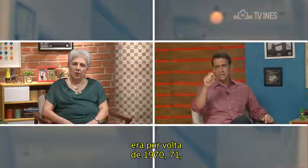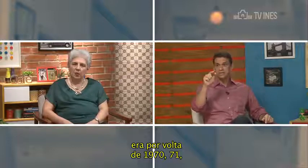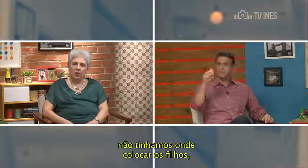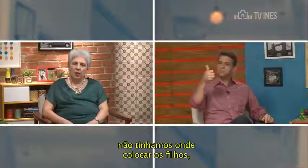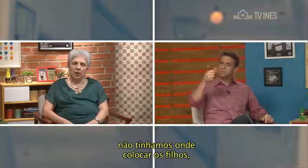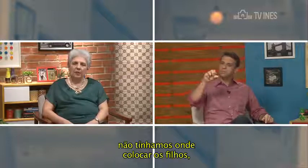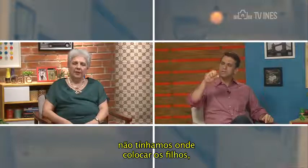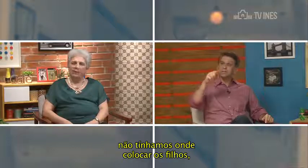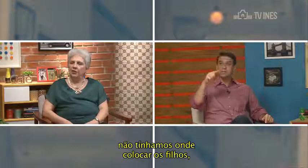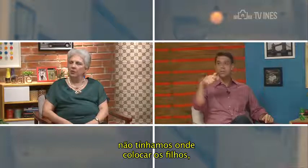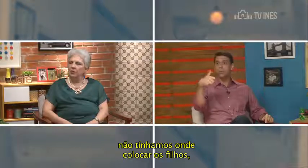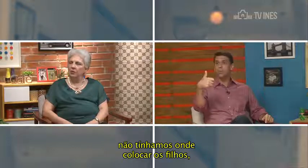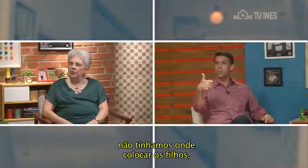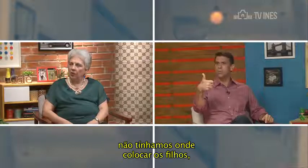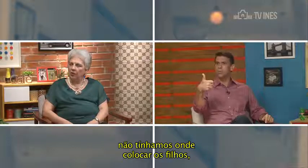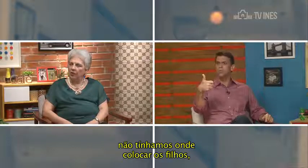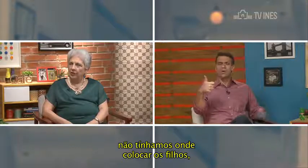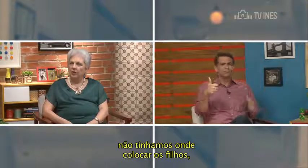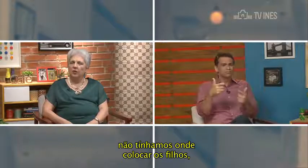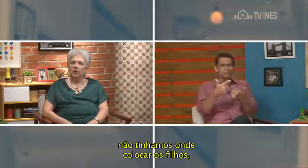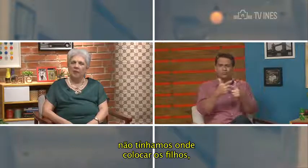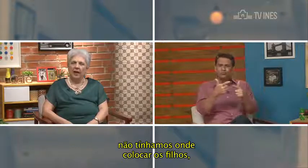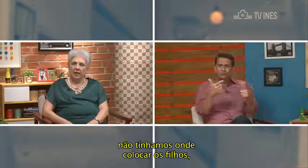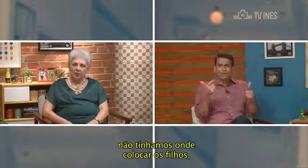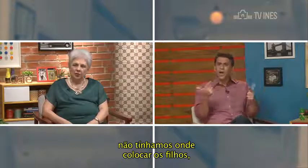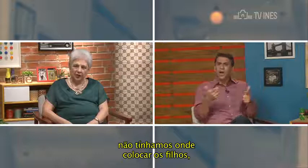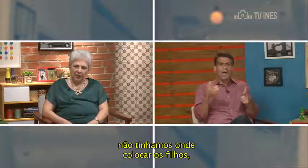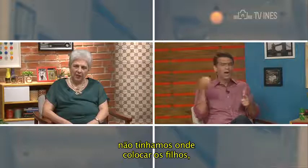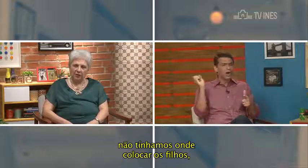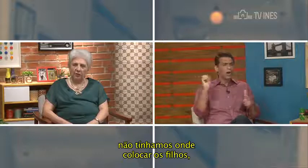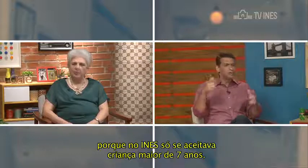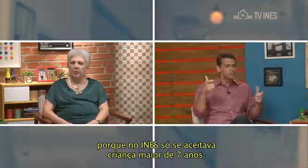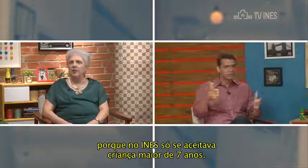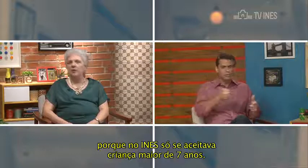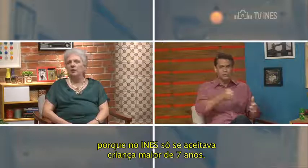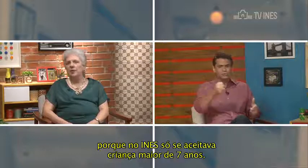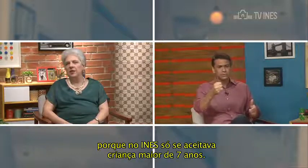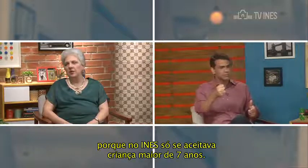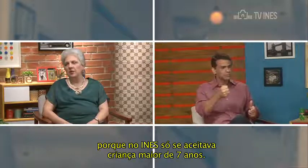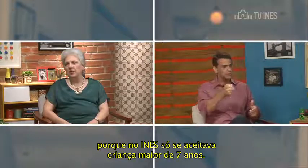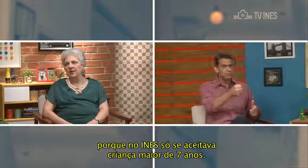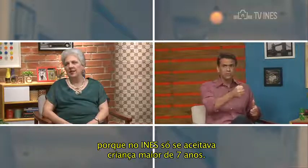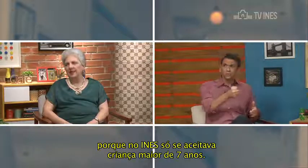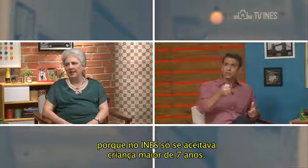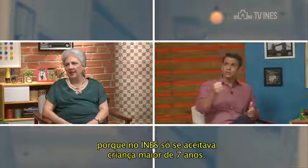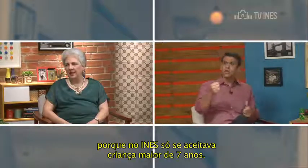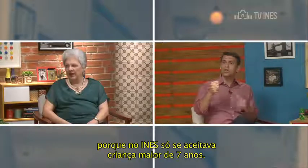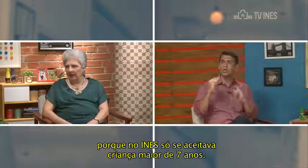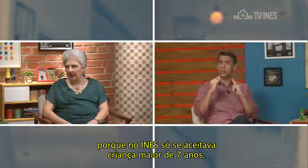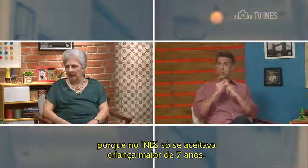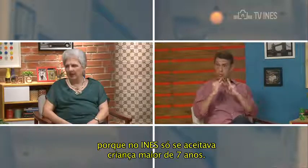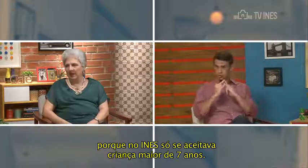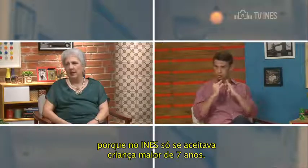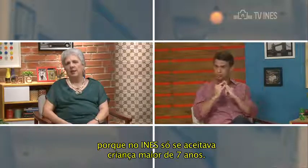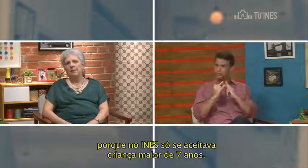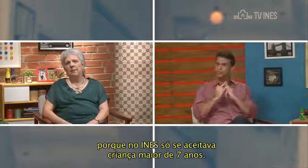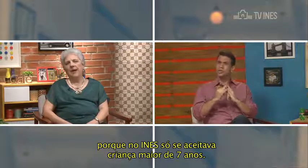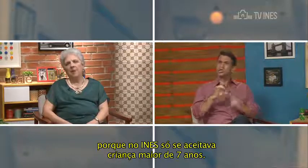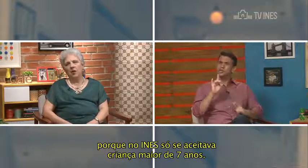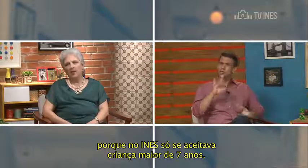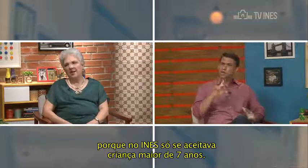Não tínhamos onde Colocar os filhos Porque no INE Só se aceitava criança